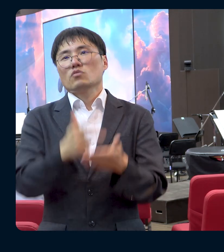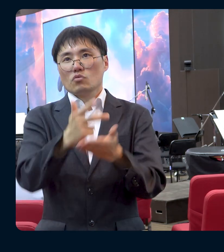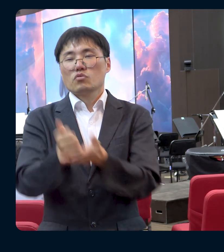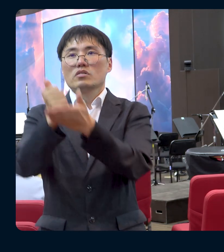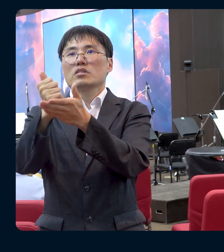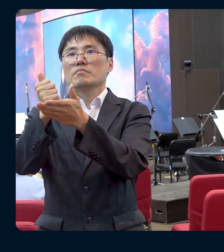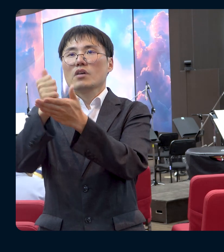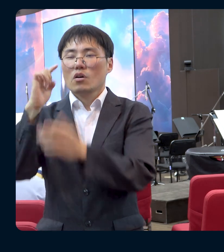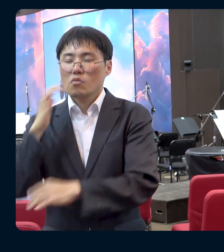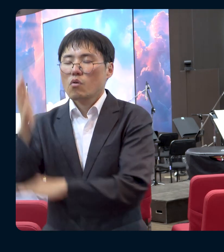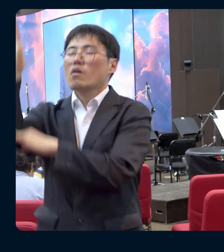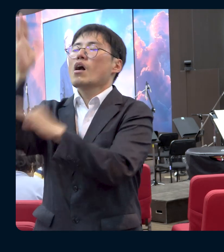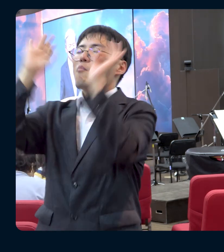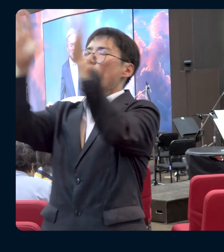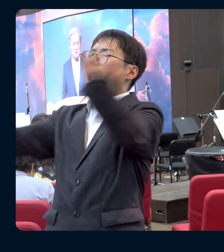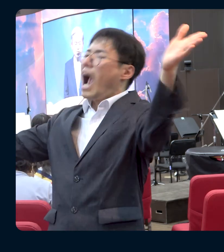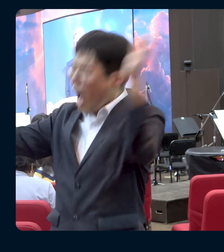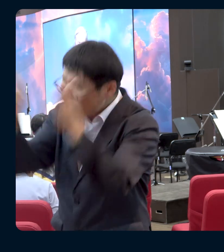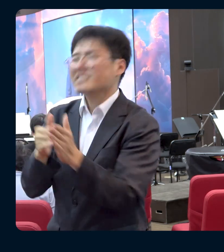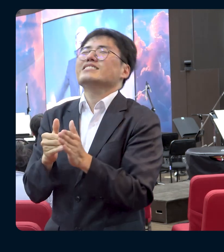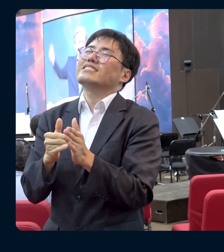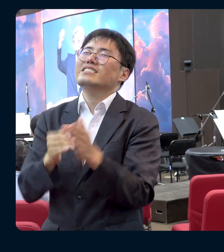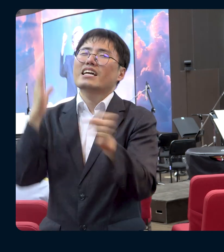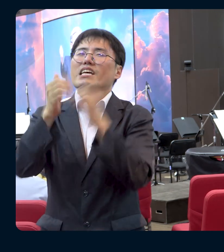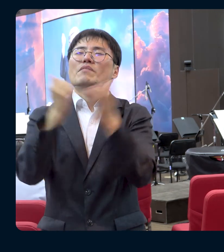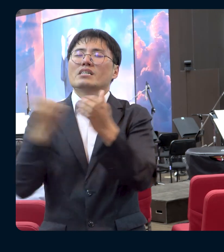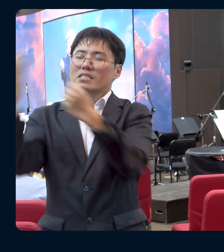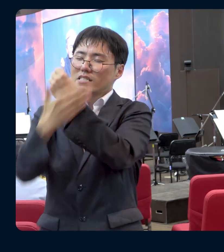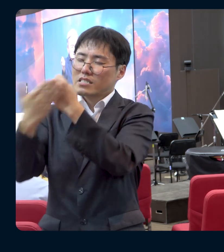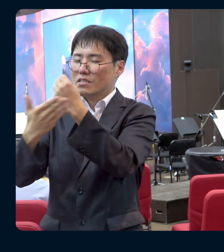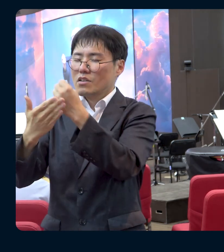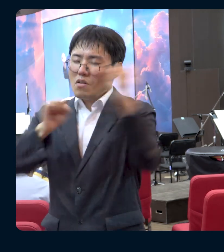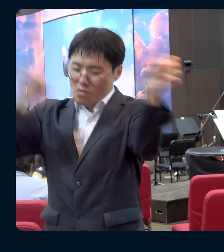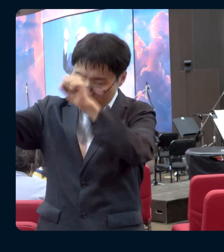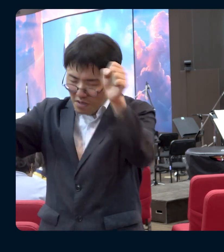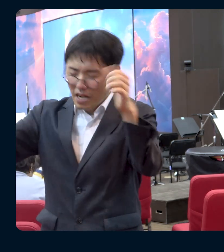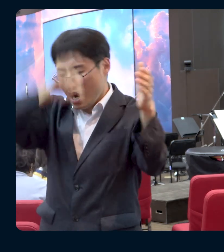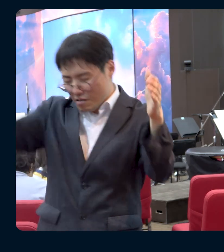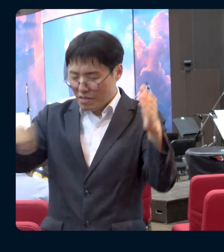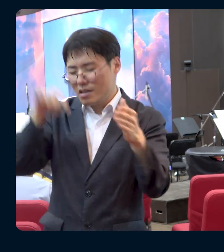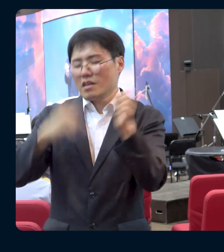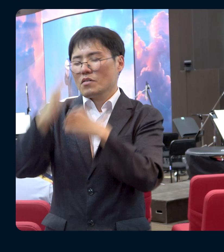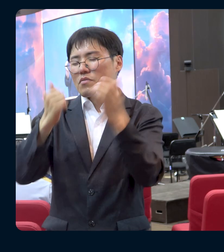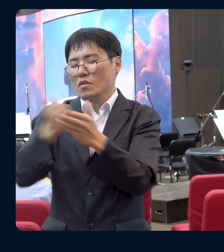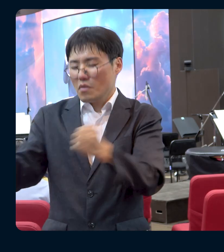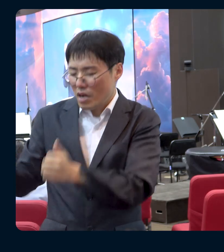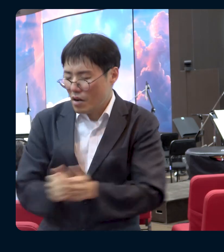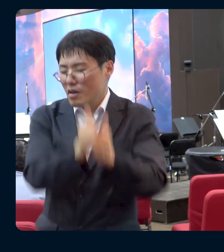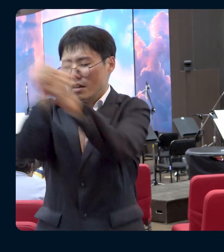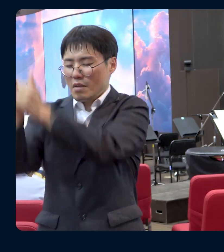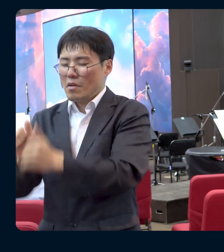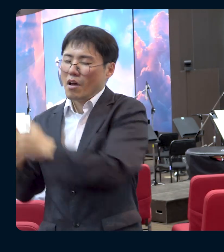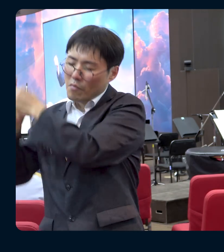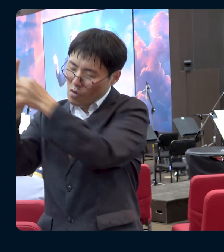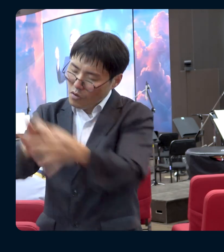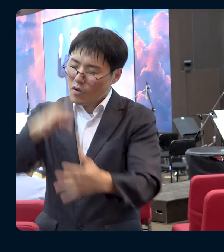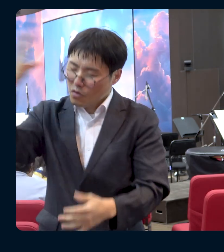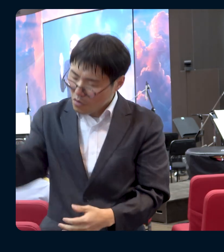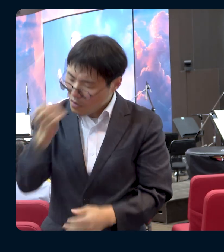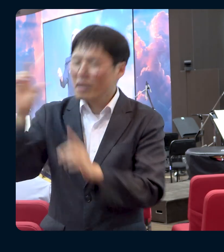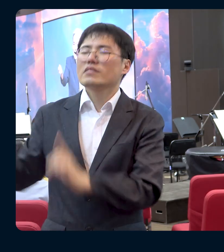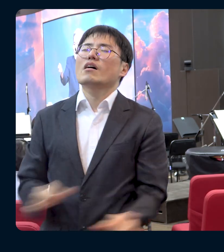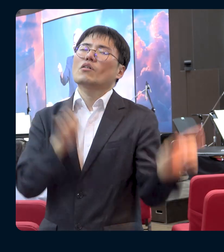원합니다. 주님의 영광을 볼 때까지 하나님의 은혜와 역사하심 가운데 하나님과